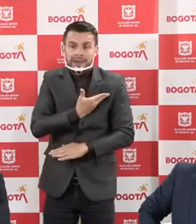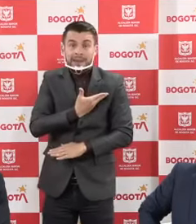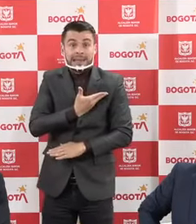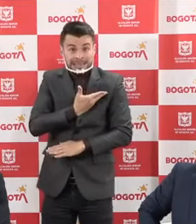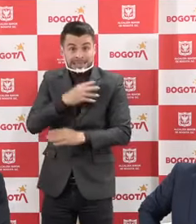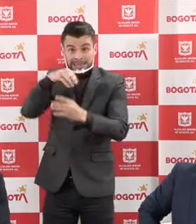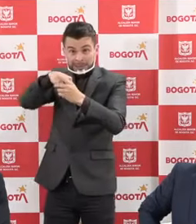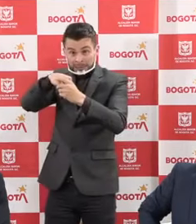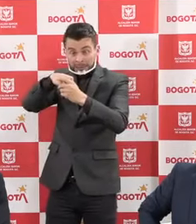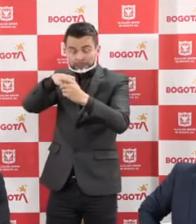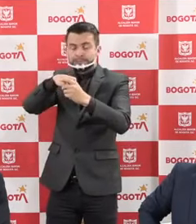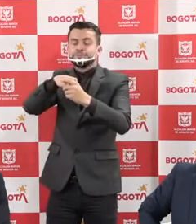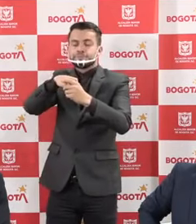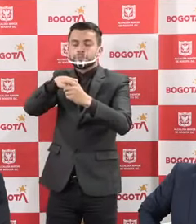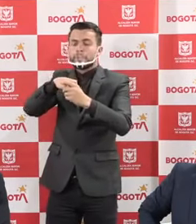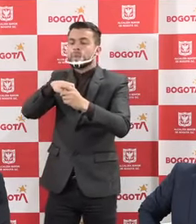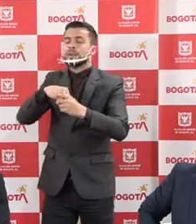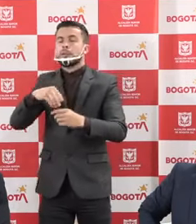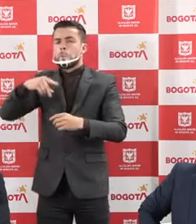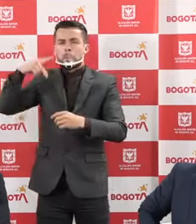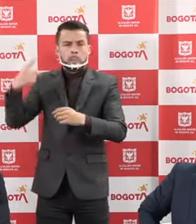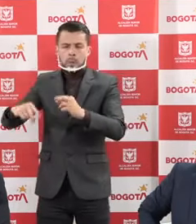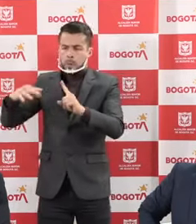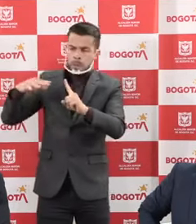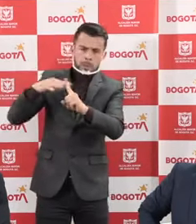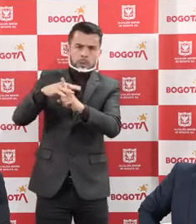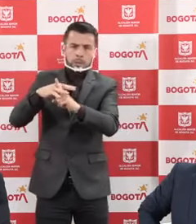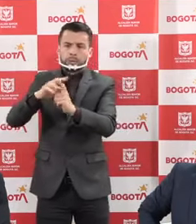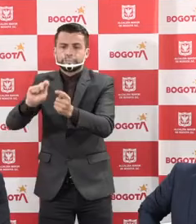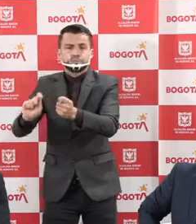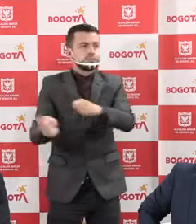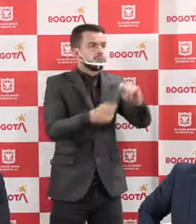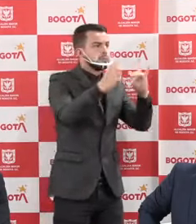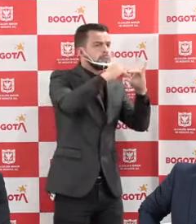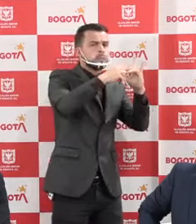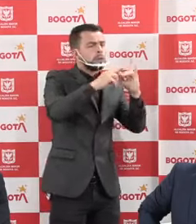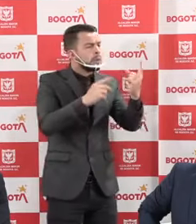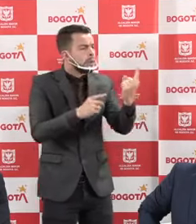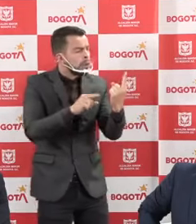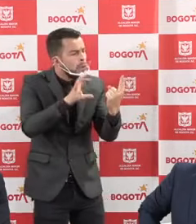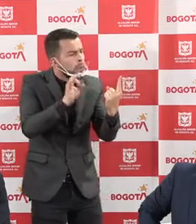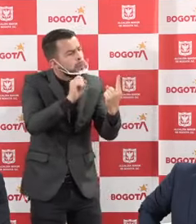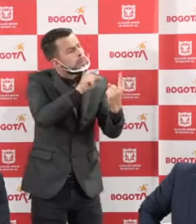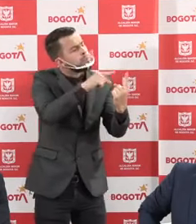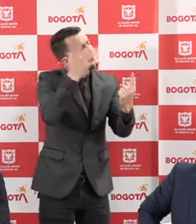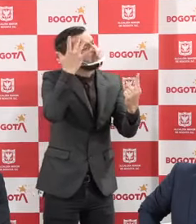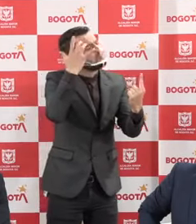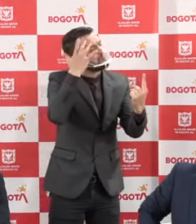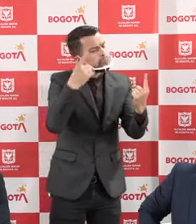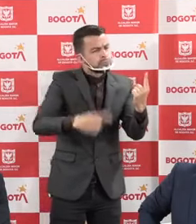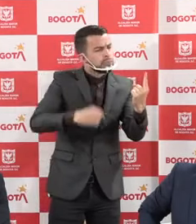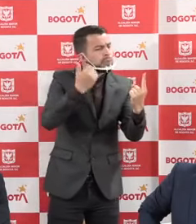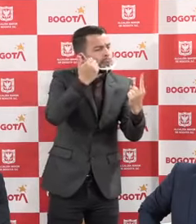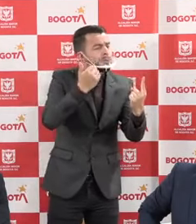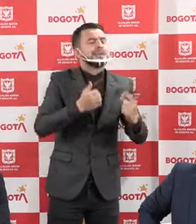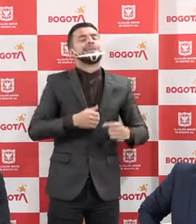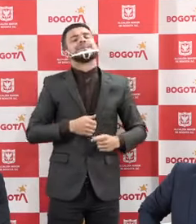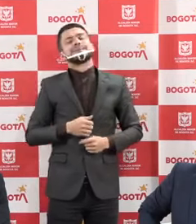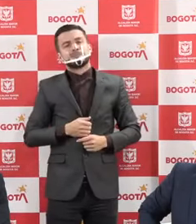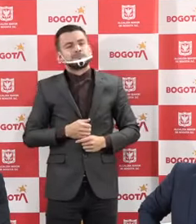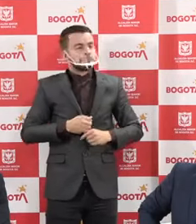el llamado es no están prohibidas no están restringidas pero si es un llamado para que los